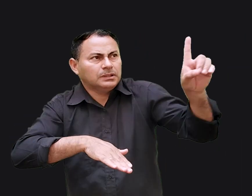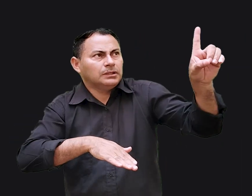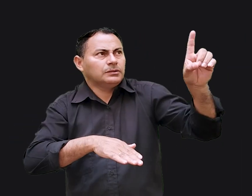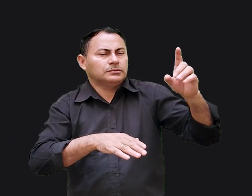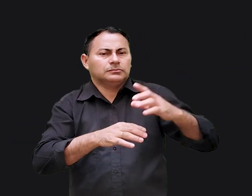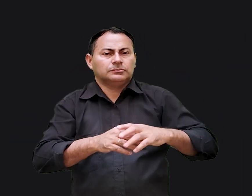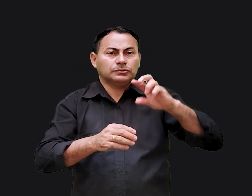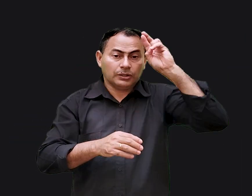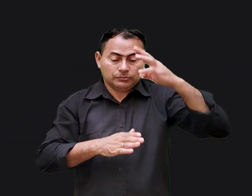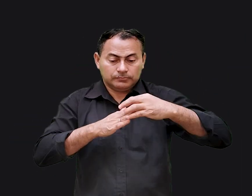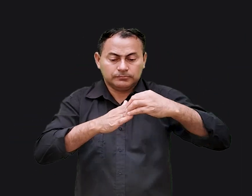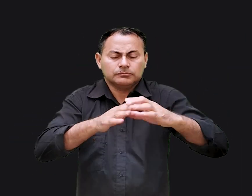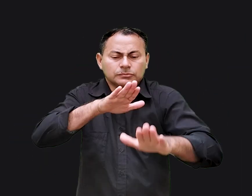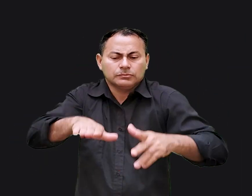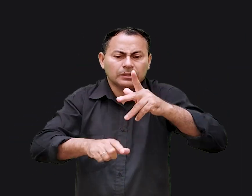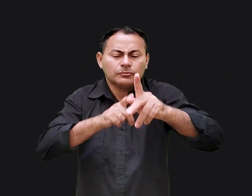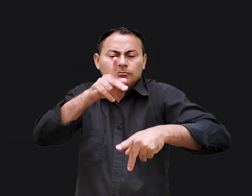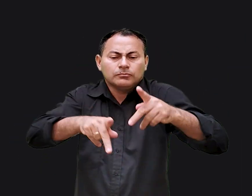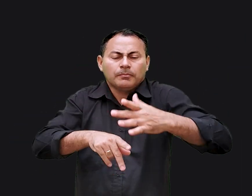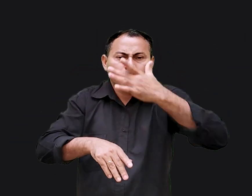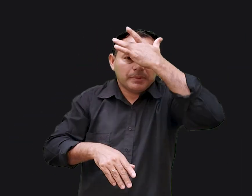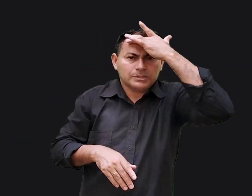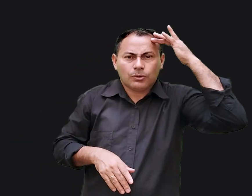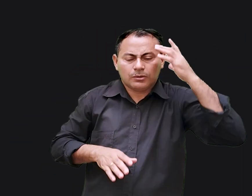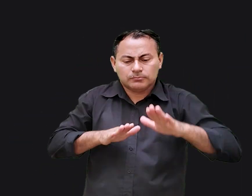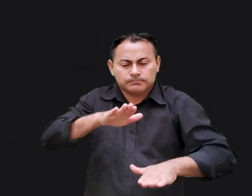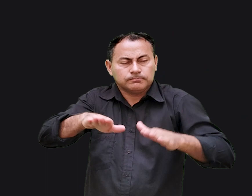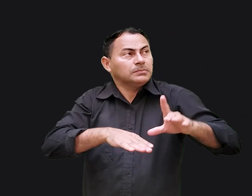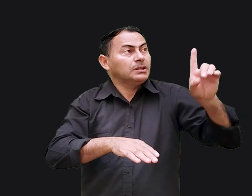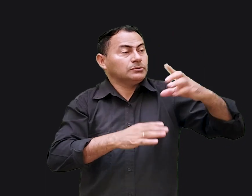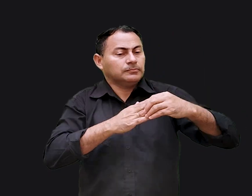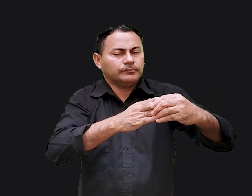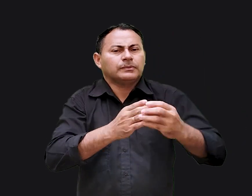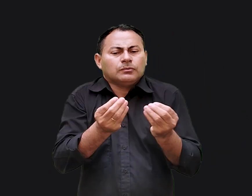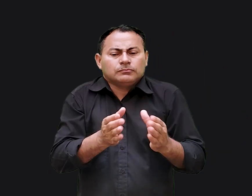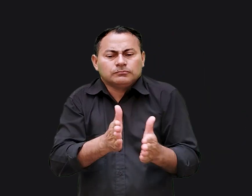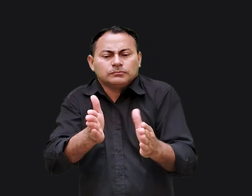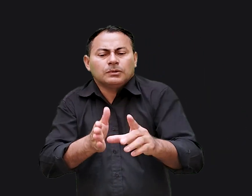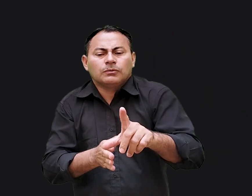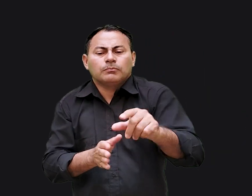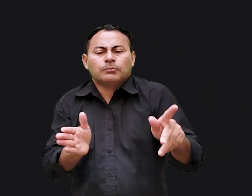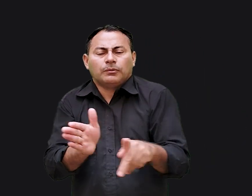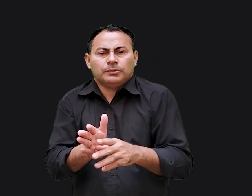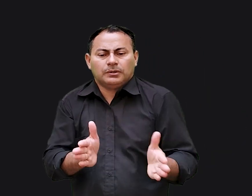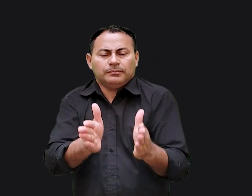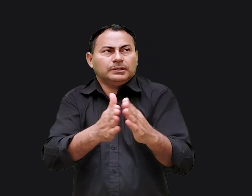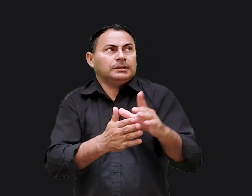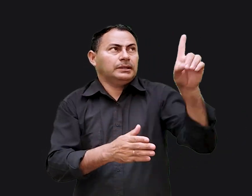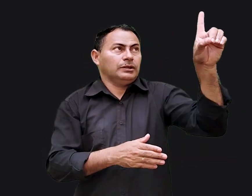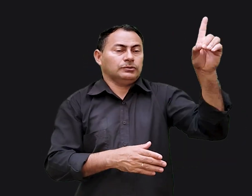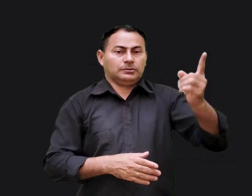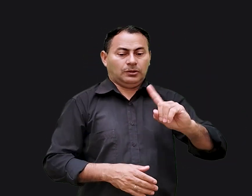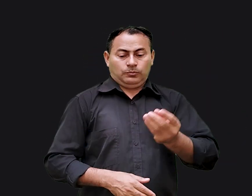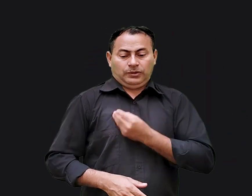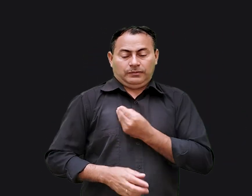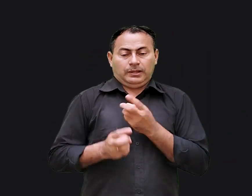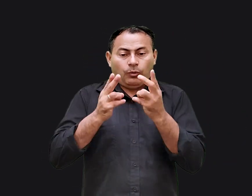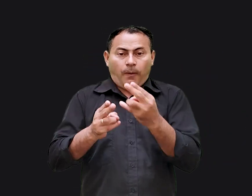pelo Senhor. Como poderia alguém discernir o seu próprio caminho? Se Deus não age nem pensa como o homem, e